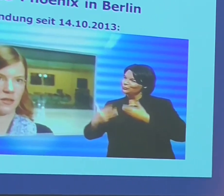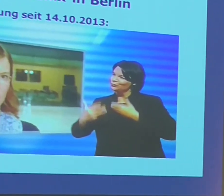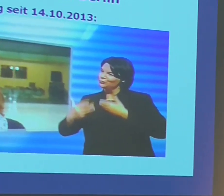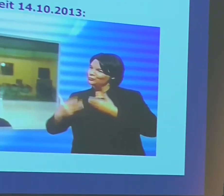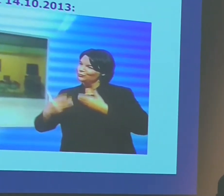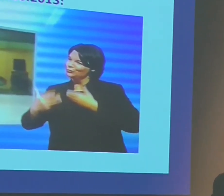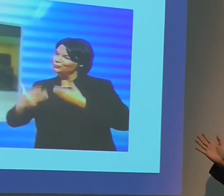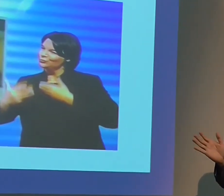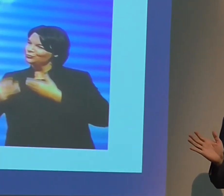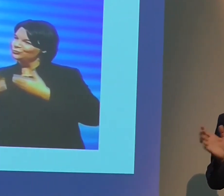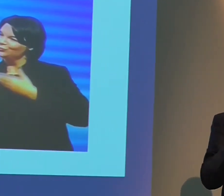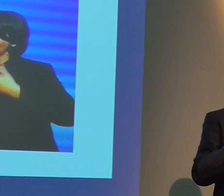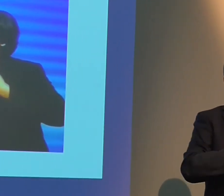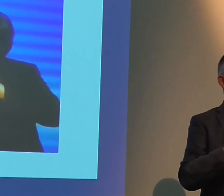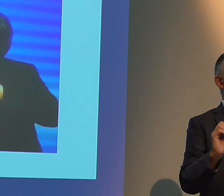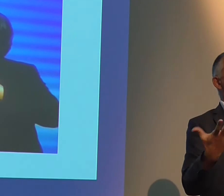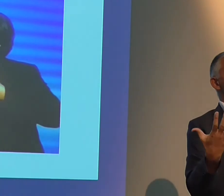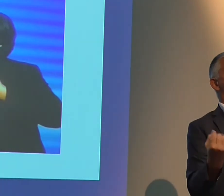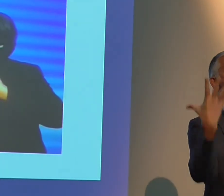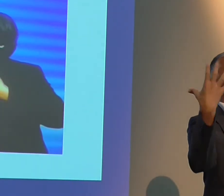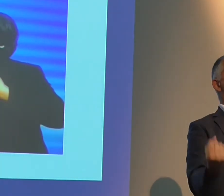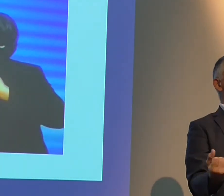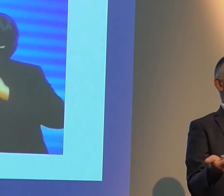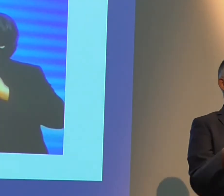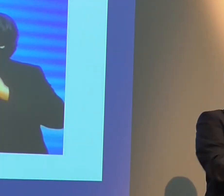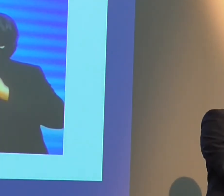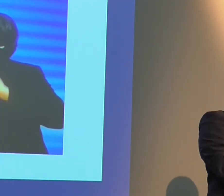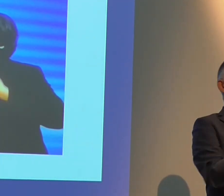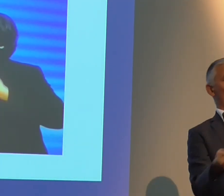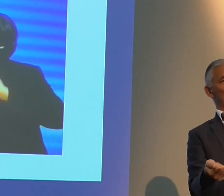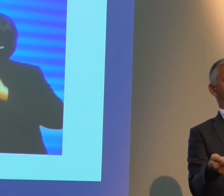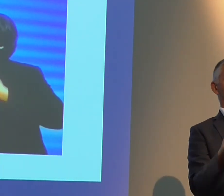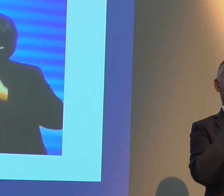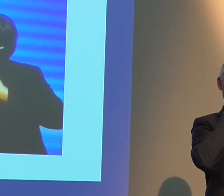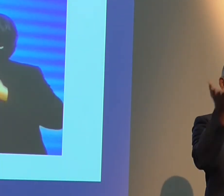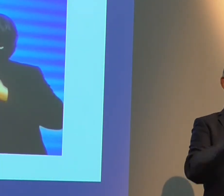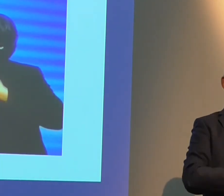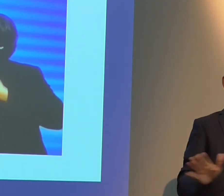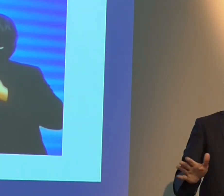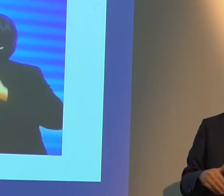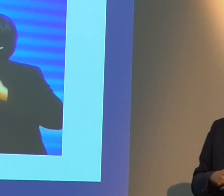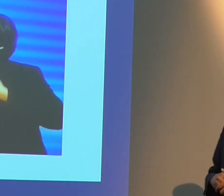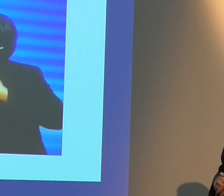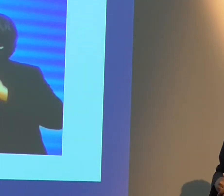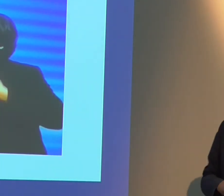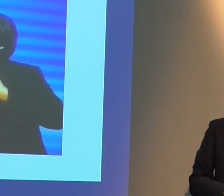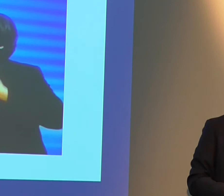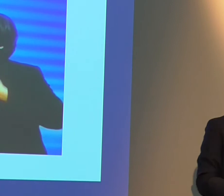umschalten und kann dann eben auch Gebärdensprache sehen. Das ist jetzt genau dasselbe, wie als wenn ich Untertitel an-